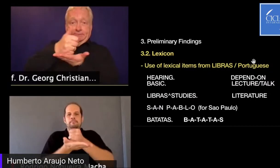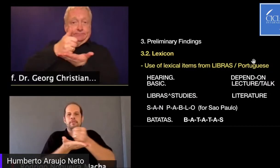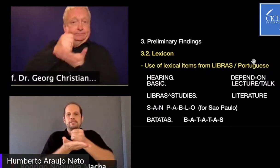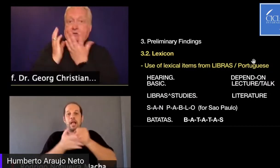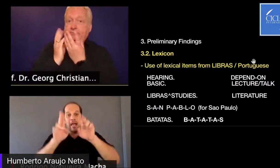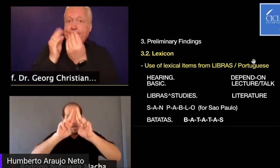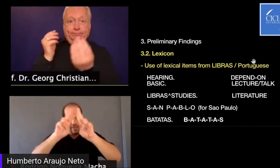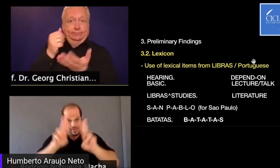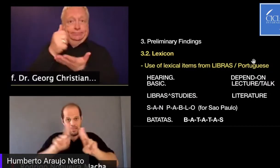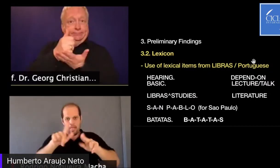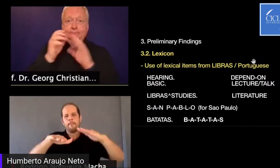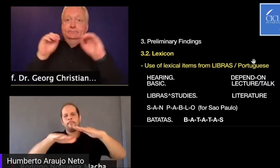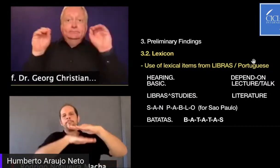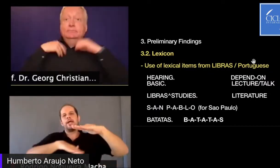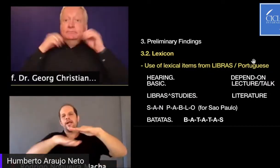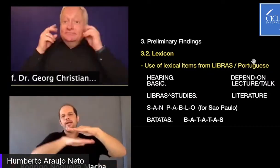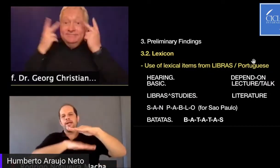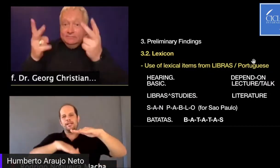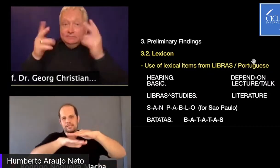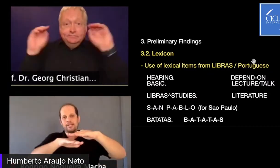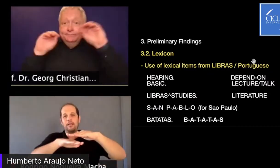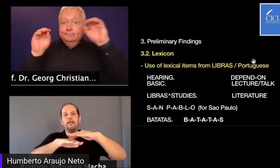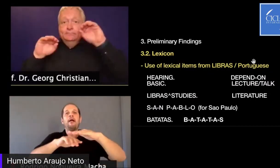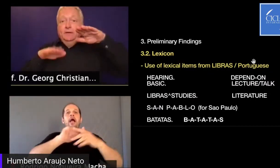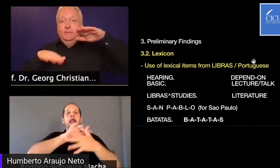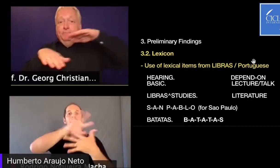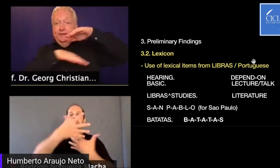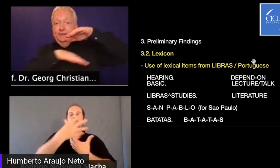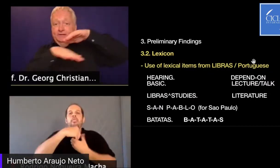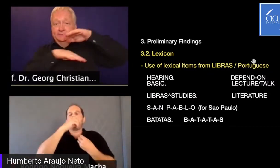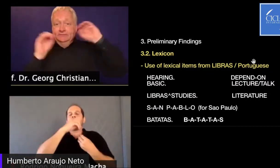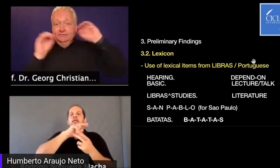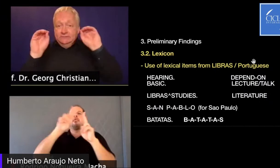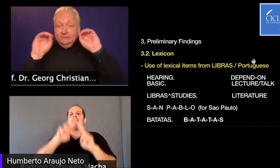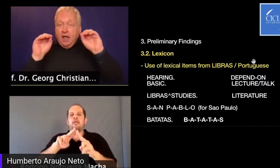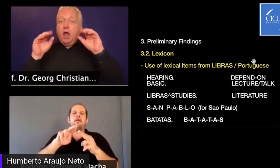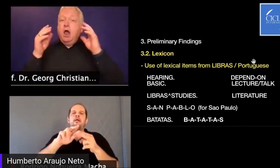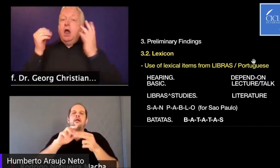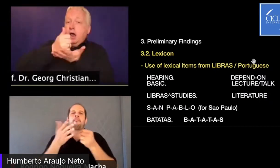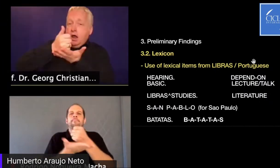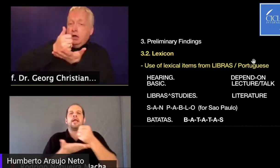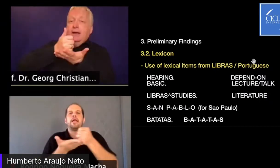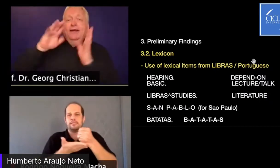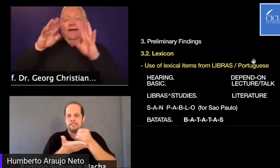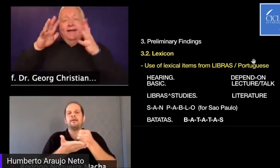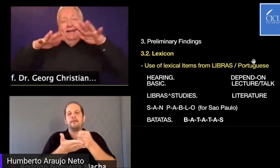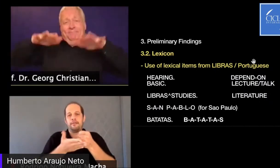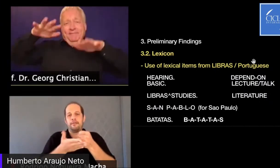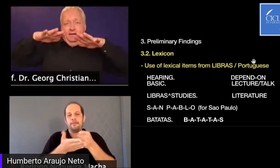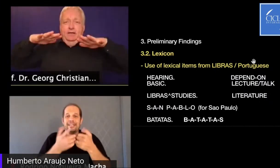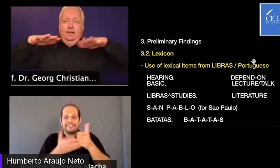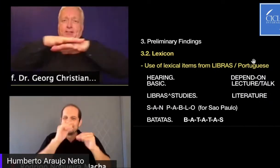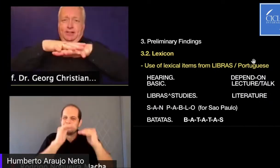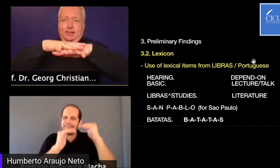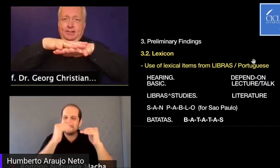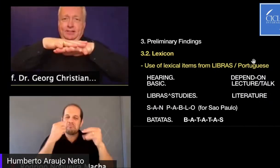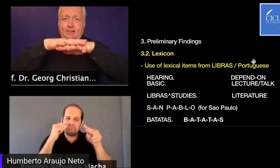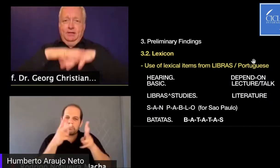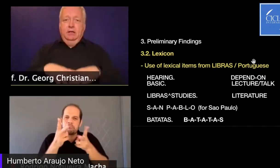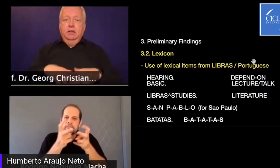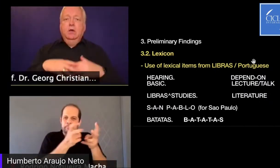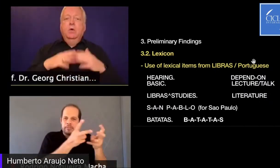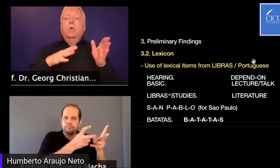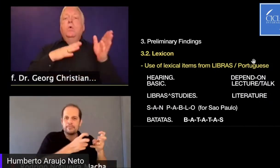que em Libras é feito assim, mas em sinais internacional é feito com outra configuração. E aí, às vezes, a